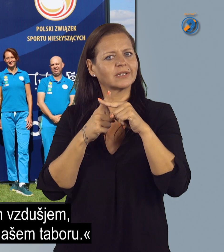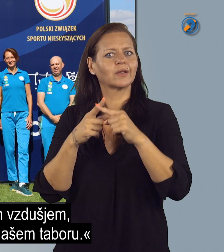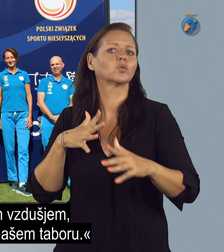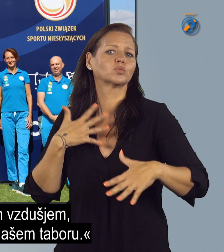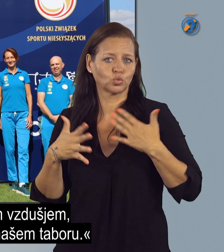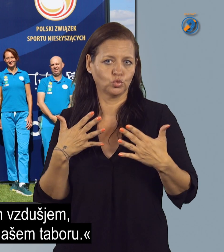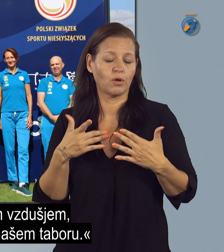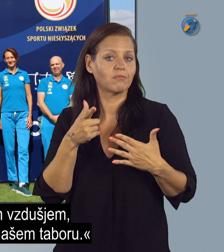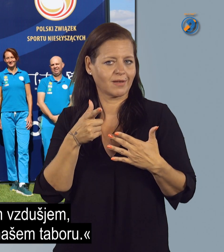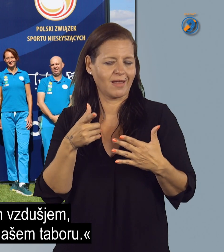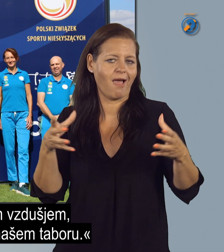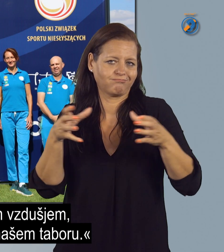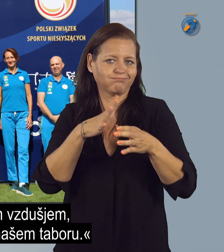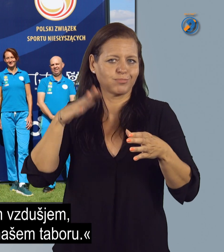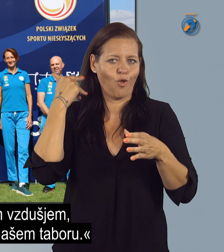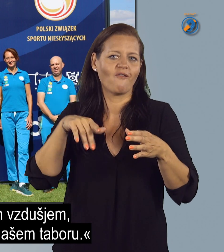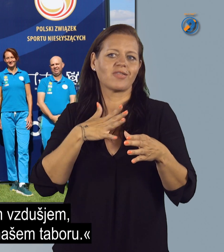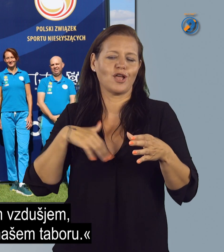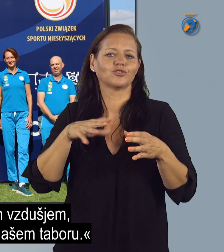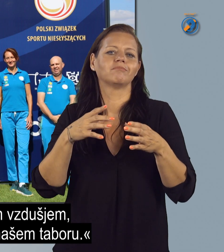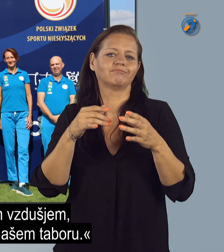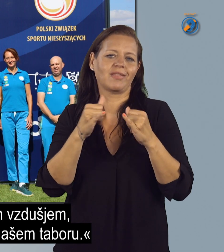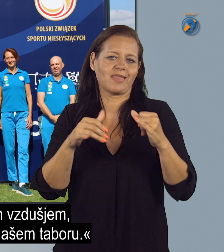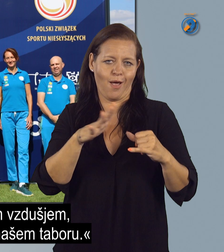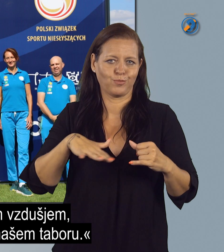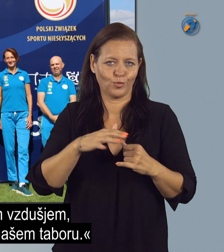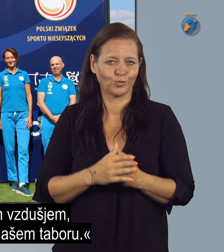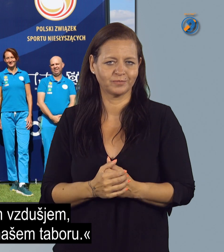vzdušjem, ki je vladalo v našem taboru.